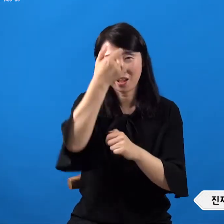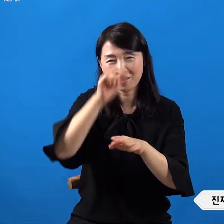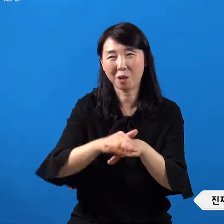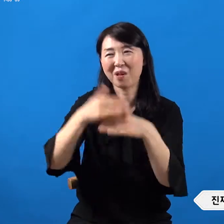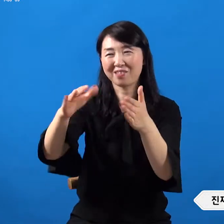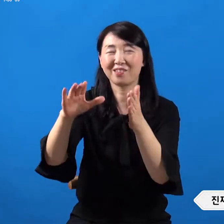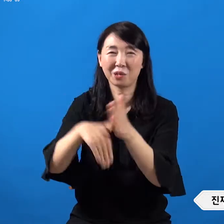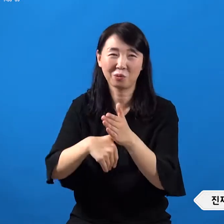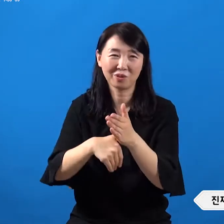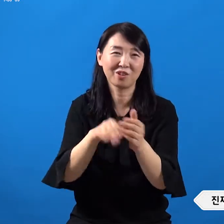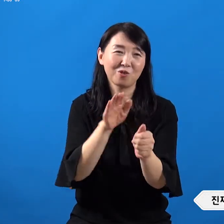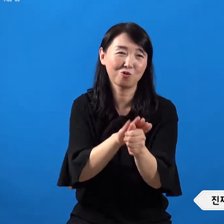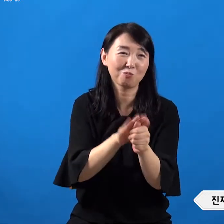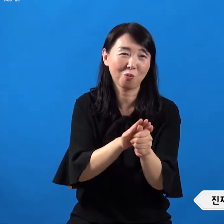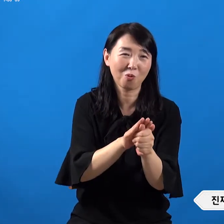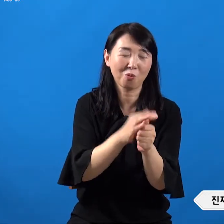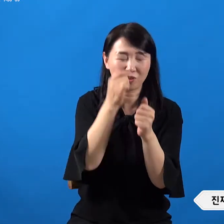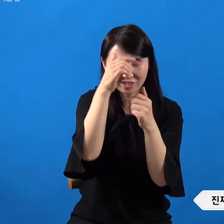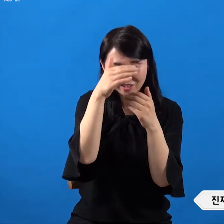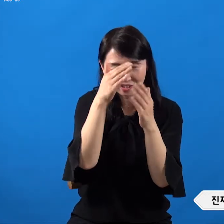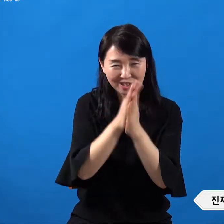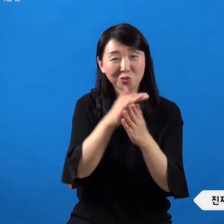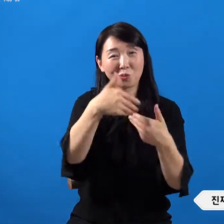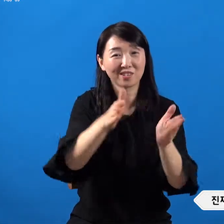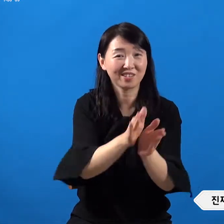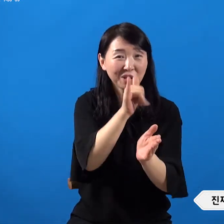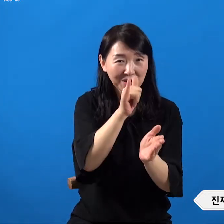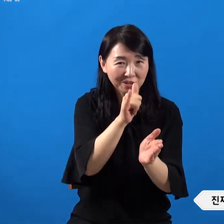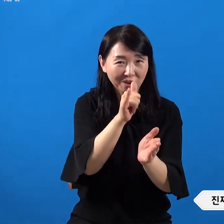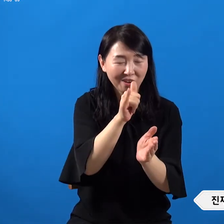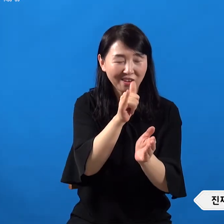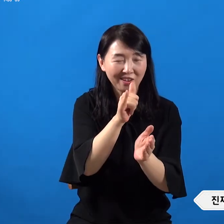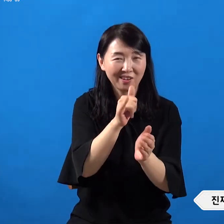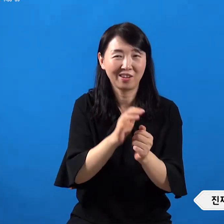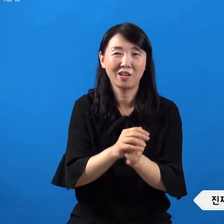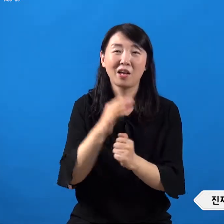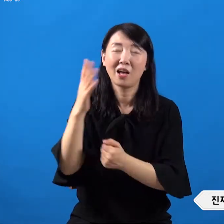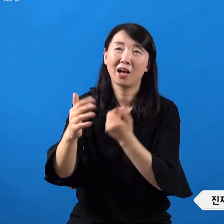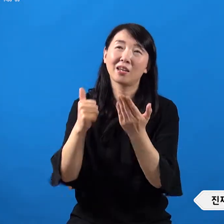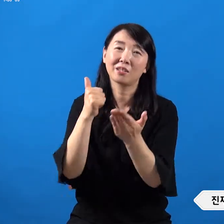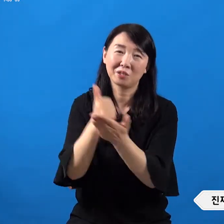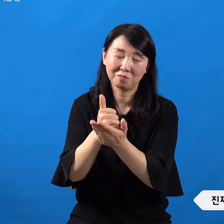순간에도 이 중보 기도실에서 중보 기도팀들이 이 예배에